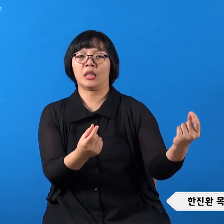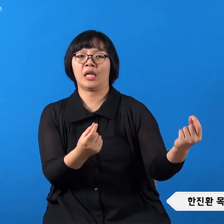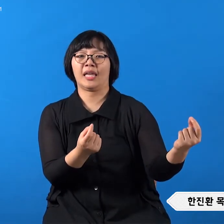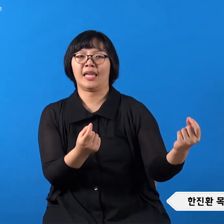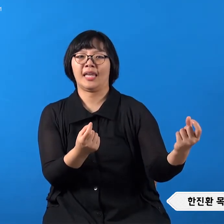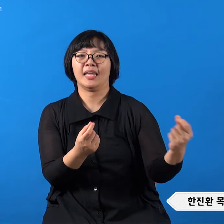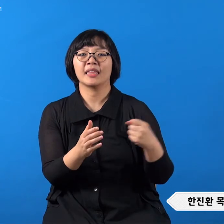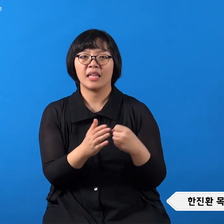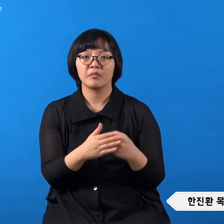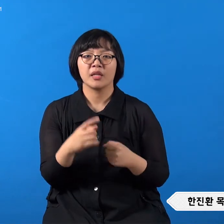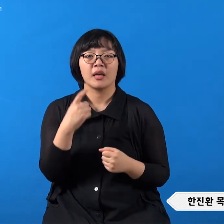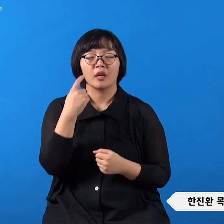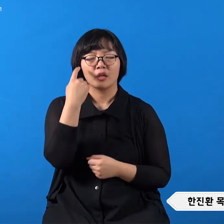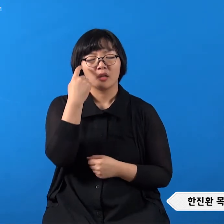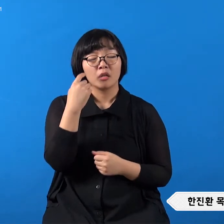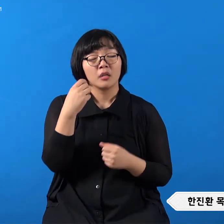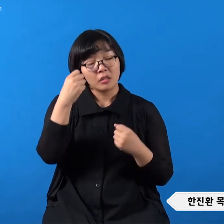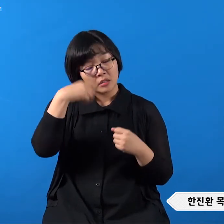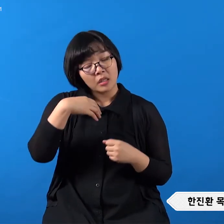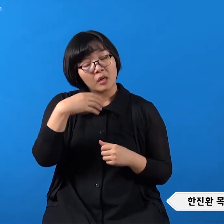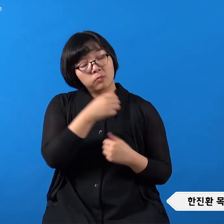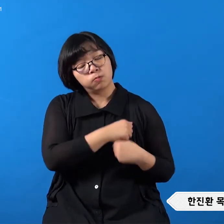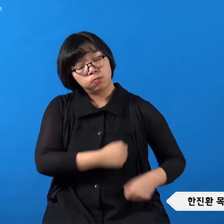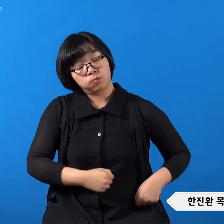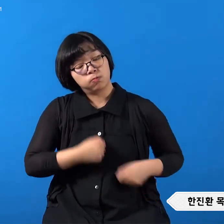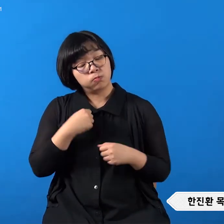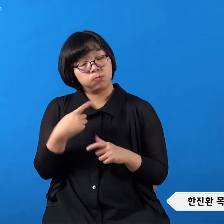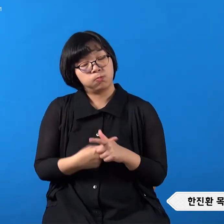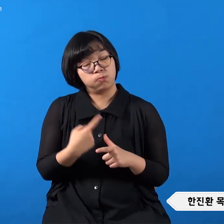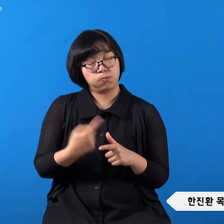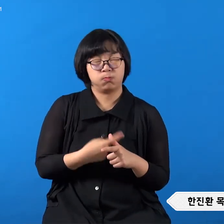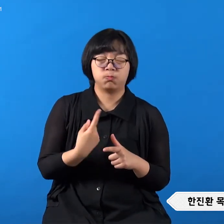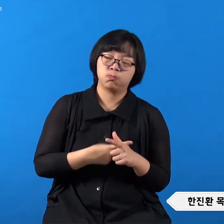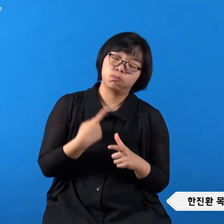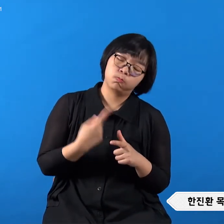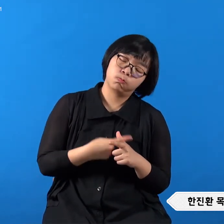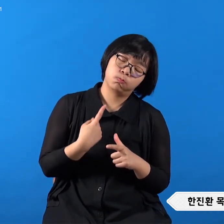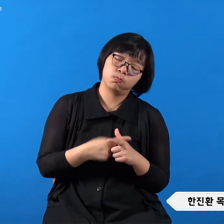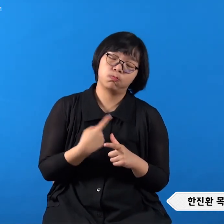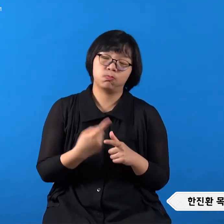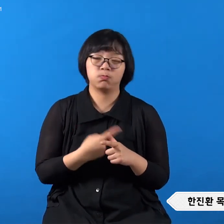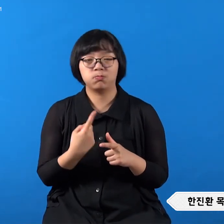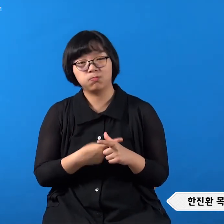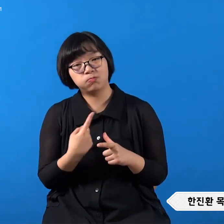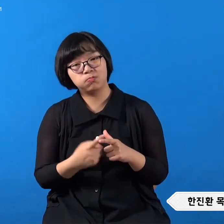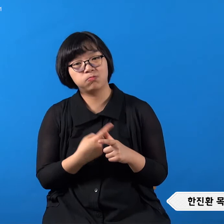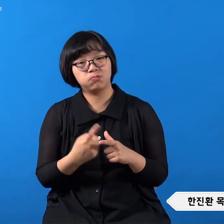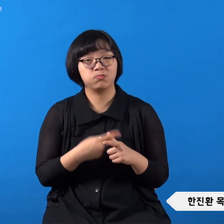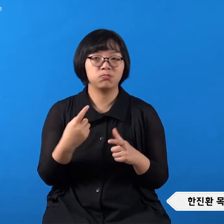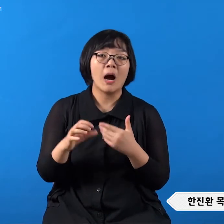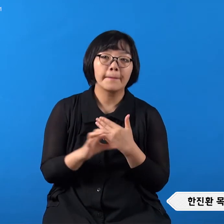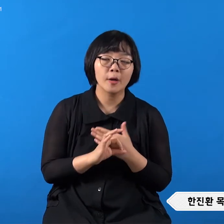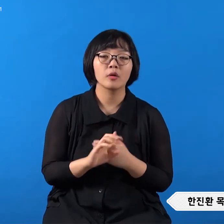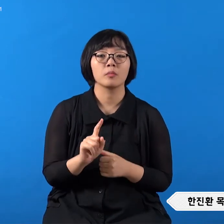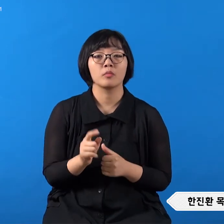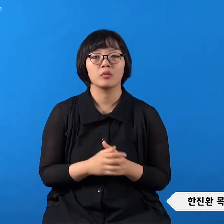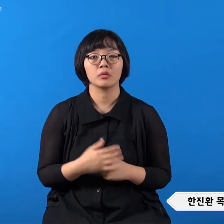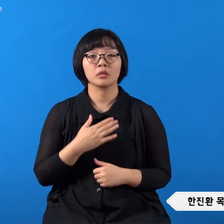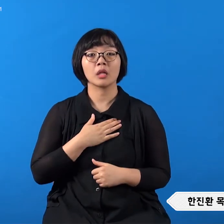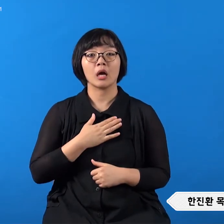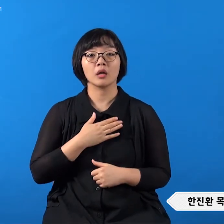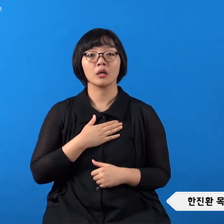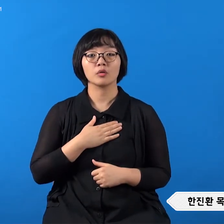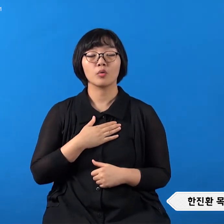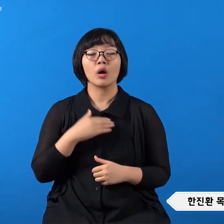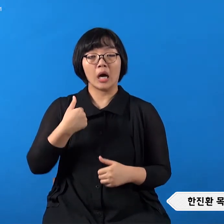정신 안 차리고 영적으로 깨어있지 못하면, 하나님과 생생하게 교통하는 그런 삶이 식어져 버리면 나도